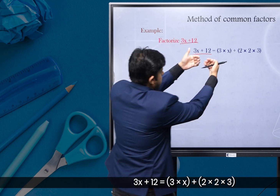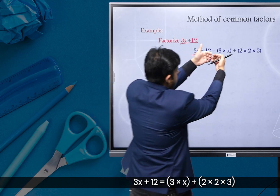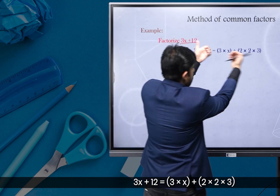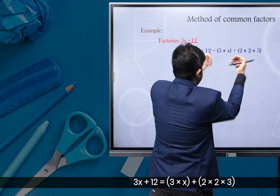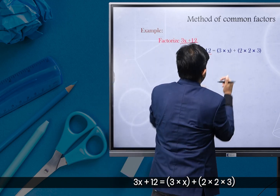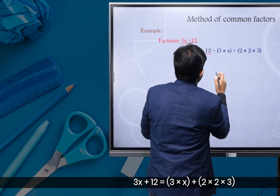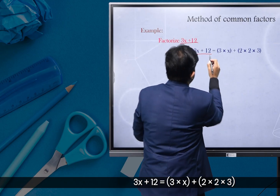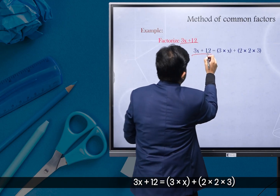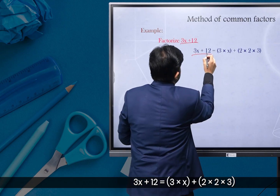3.